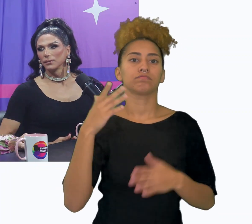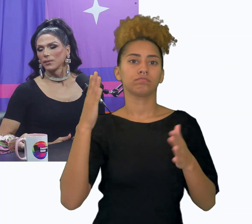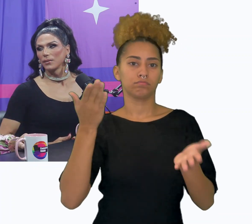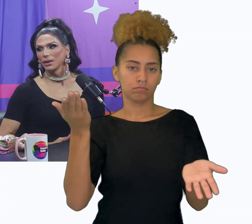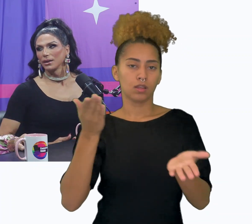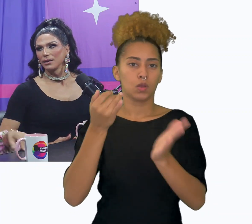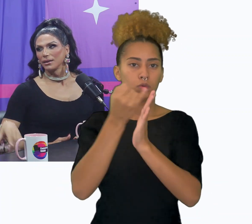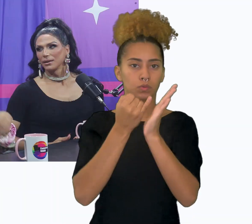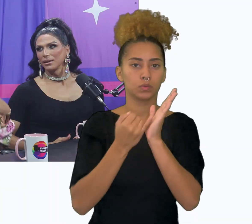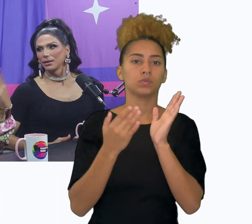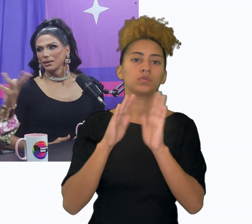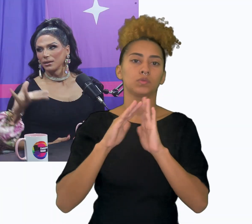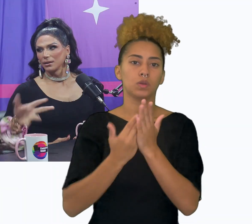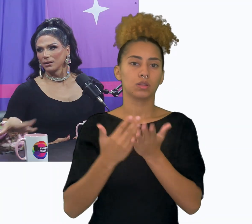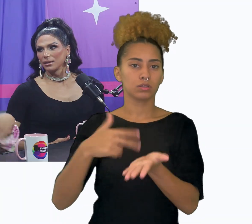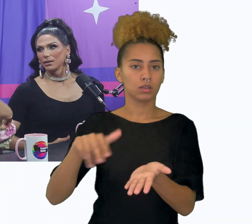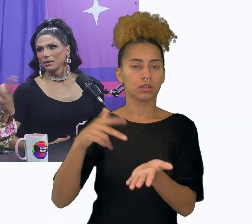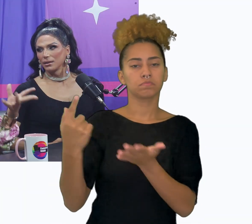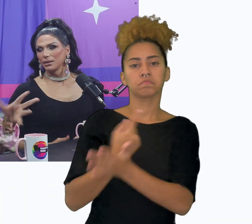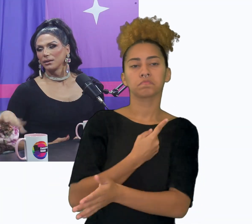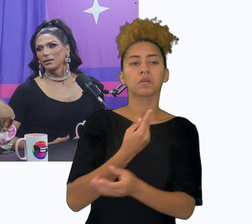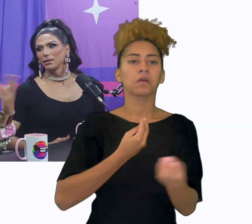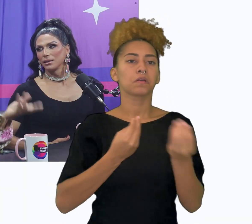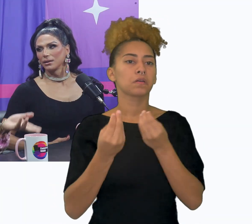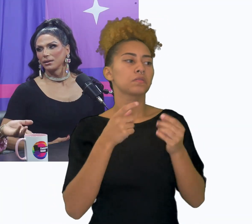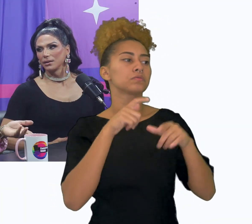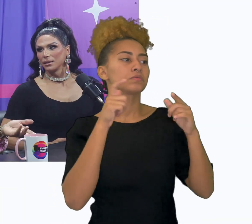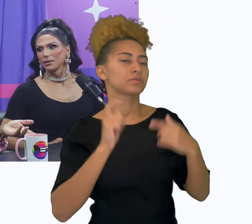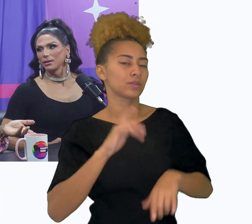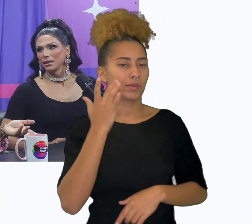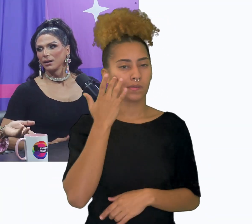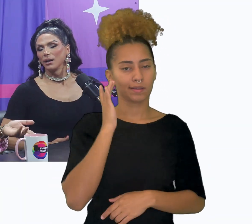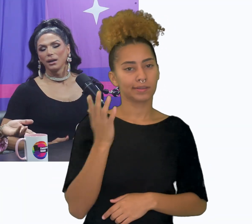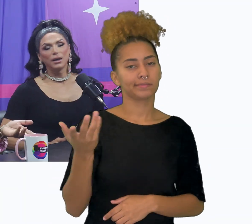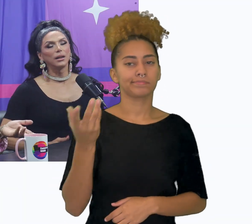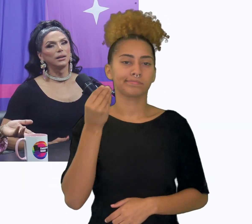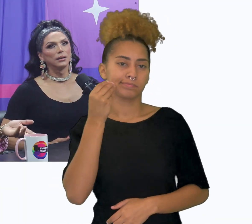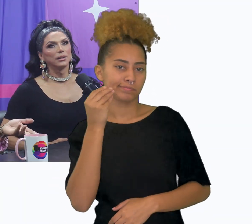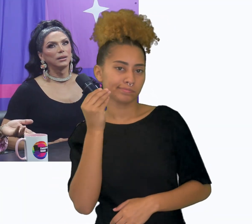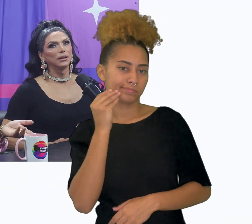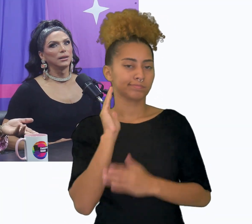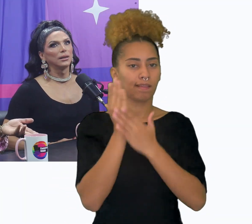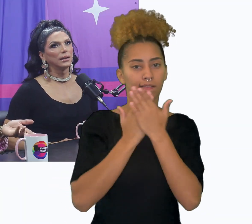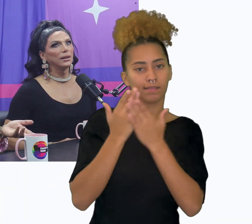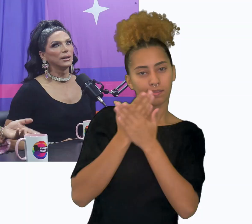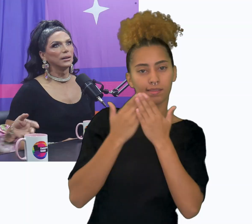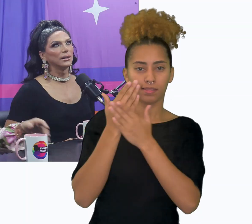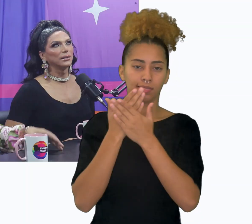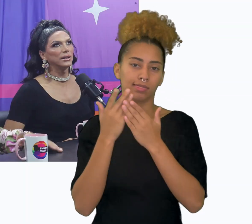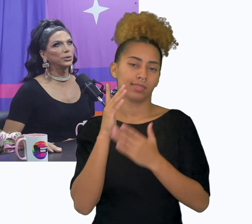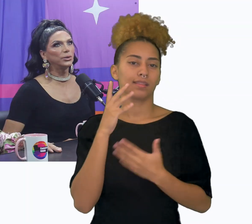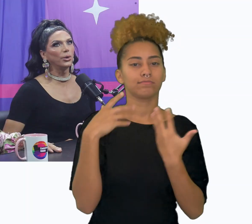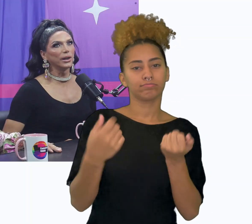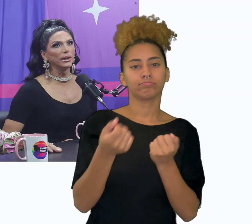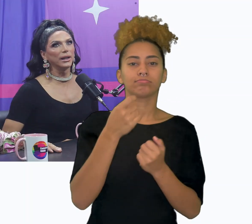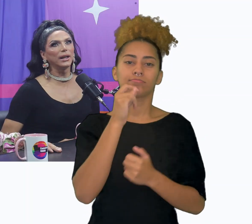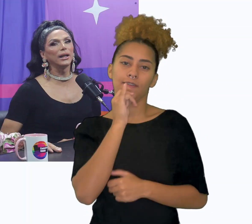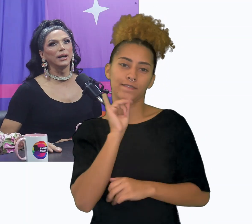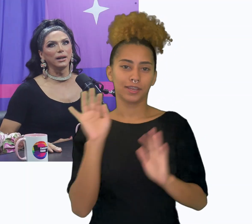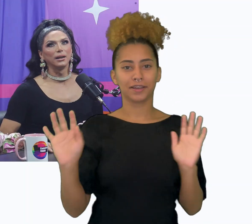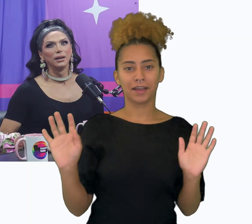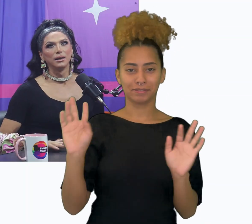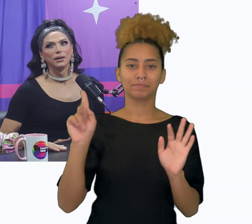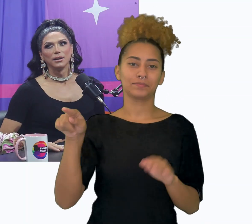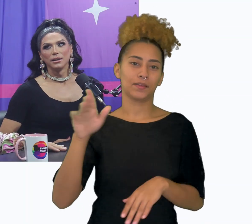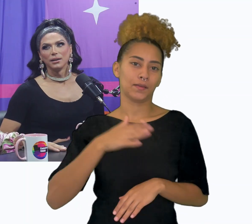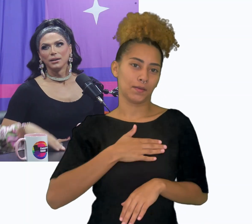de dança, foi a pessoa que veio me perguntar de onde eu era. Ela tava querendo paquerar comigo. Na cara dela. Sedutora, né?